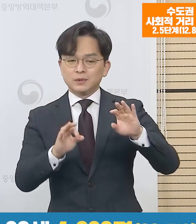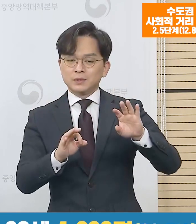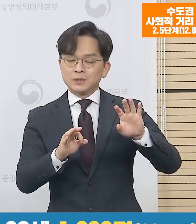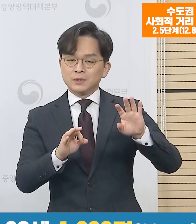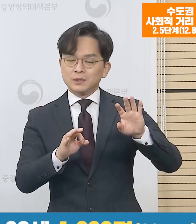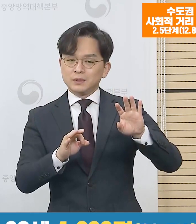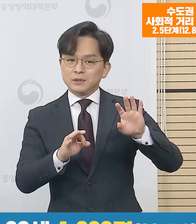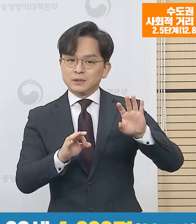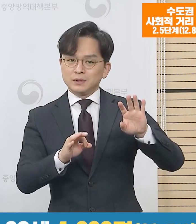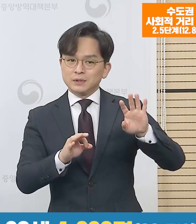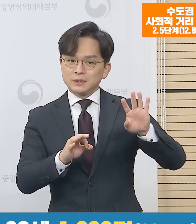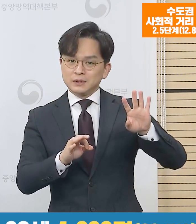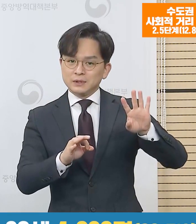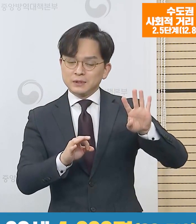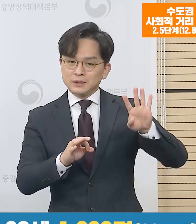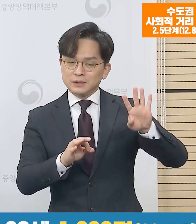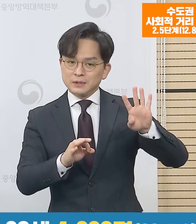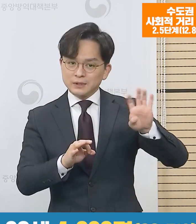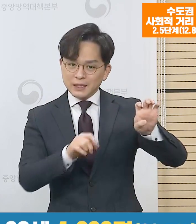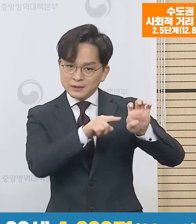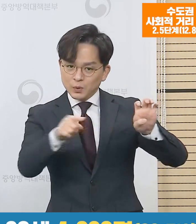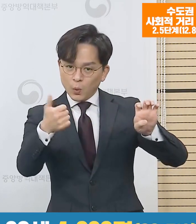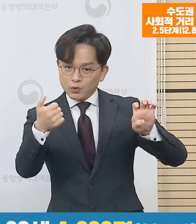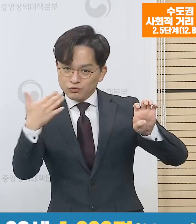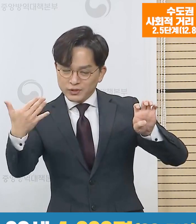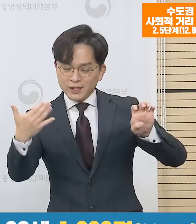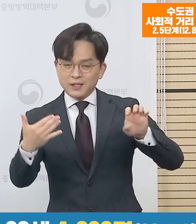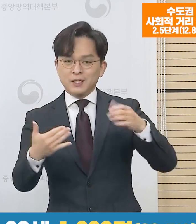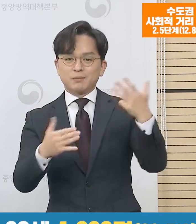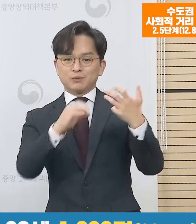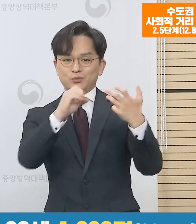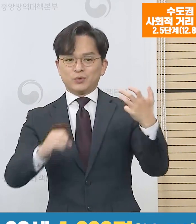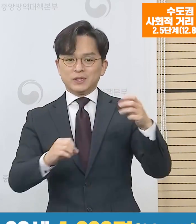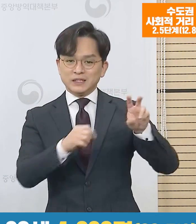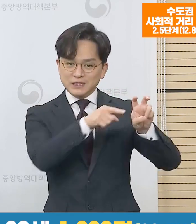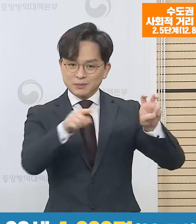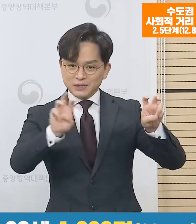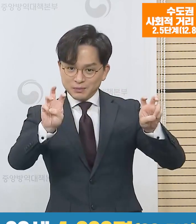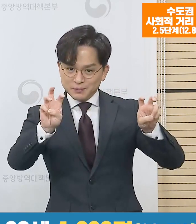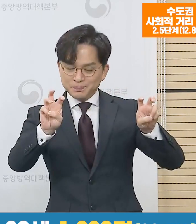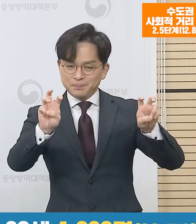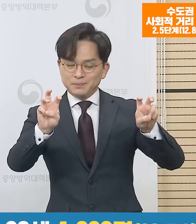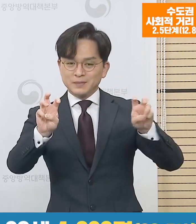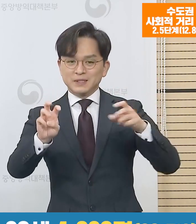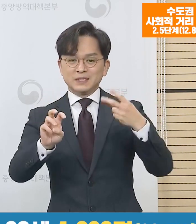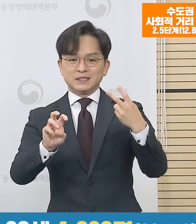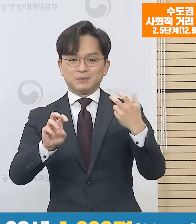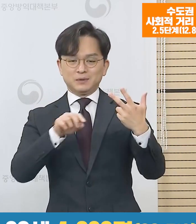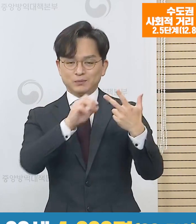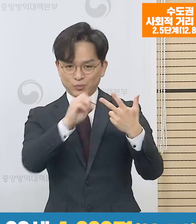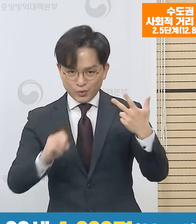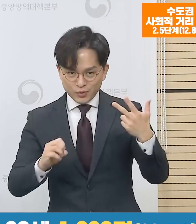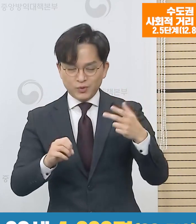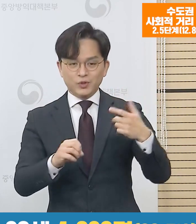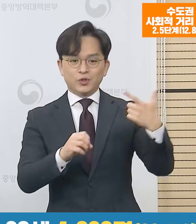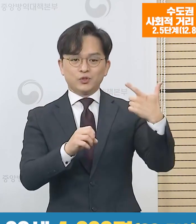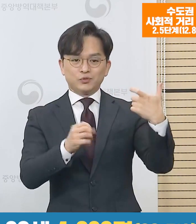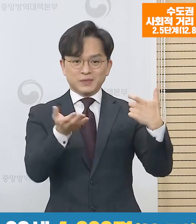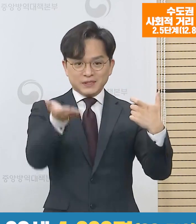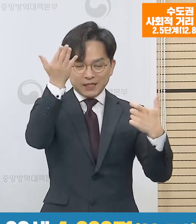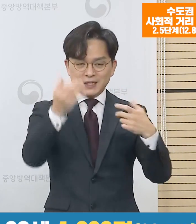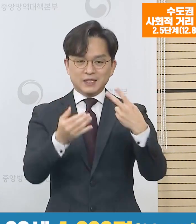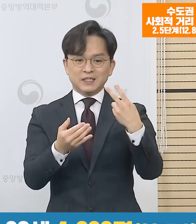40에서 59세가 32.8%, 20에서 39세가 29.7%, 그리고 60세